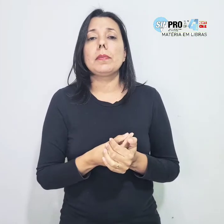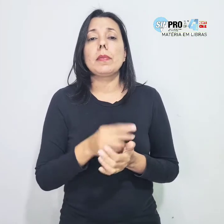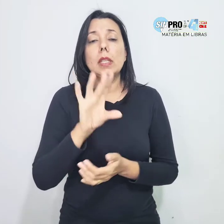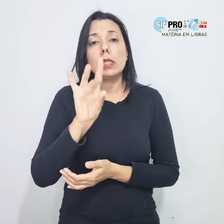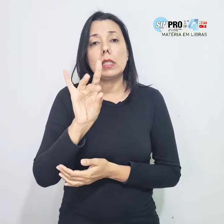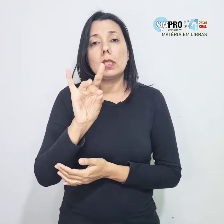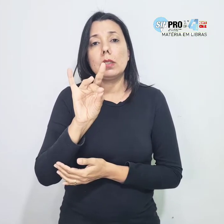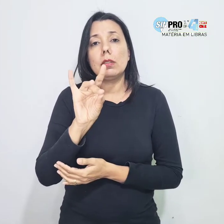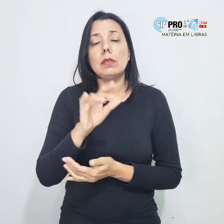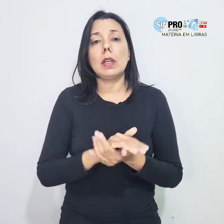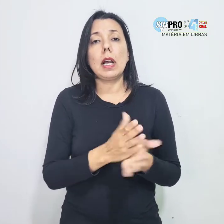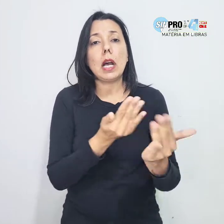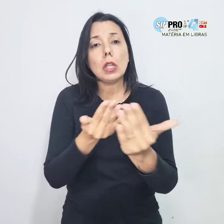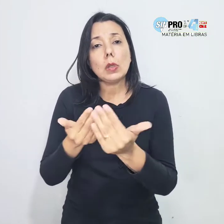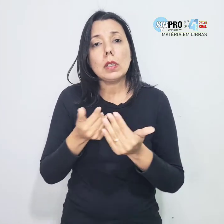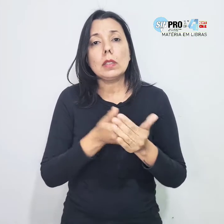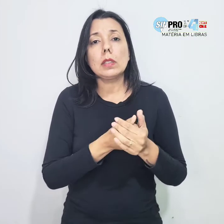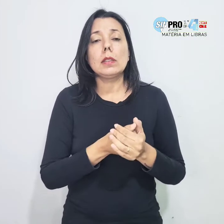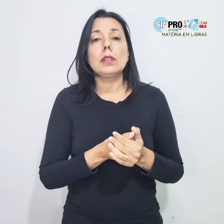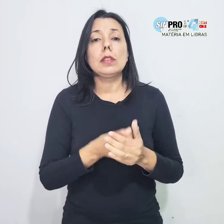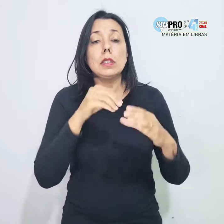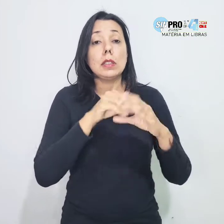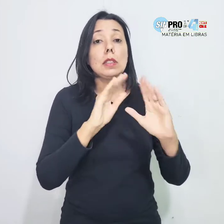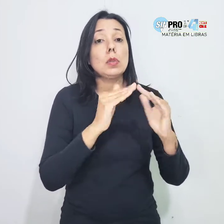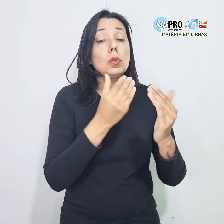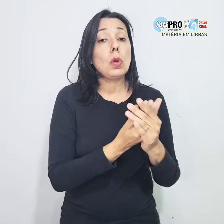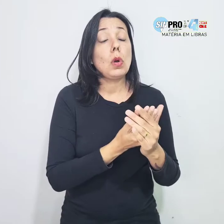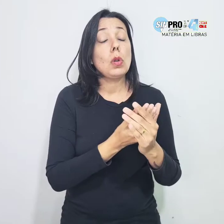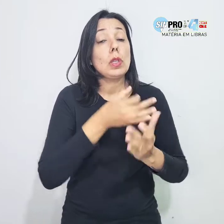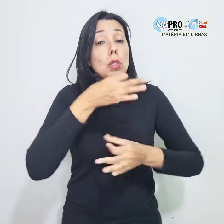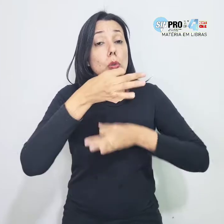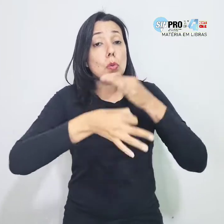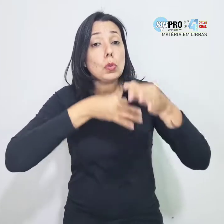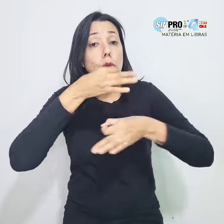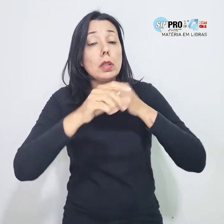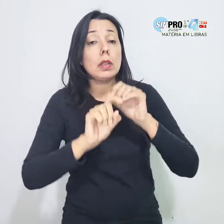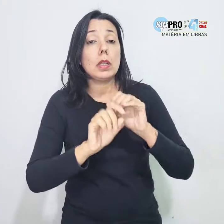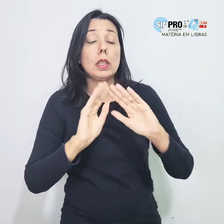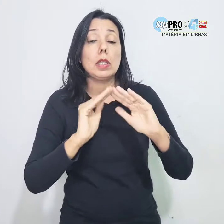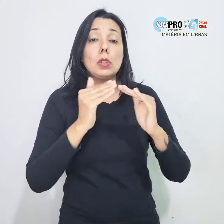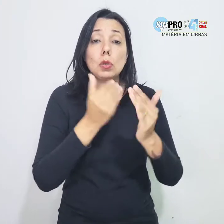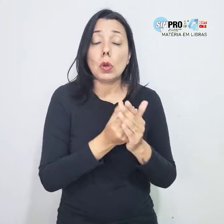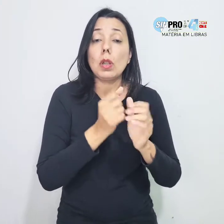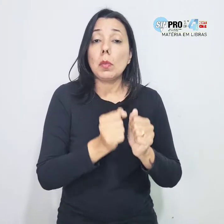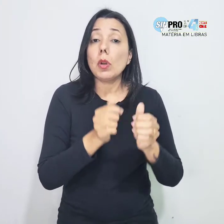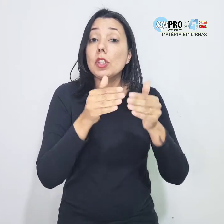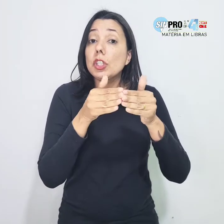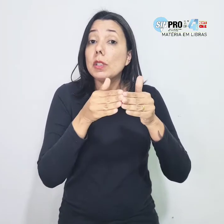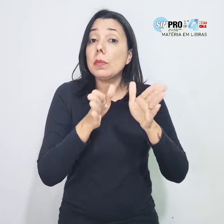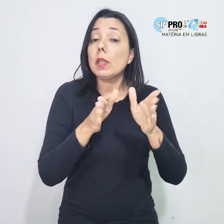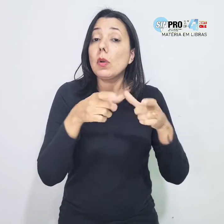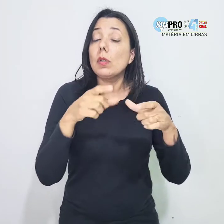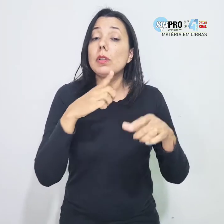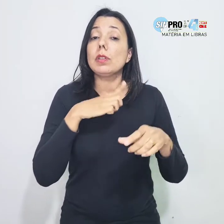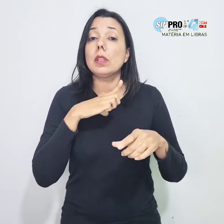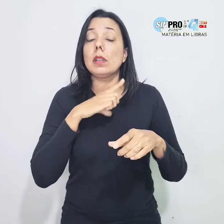and Adolescent Health, e ela sugere que escolas podem reabrir onde houver outras formas